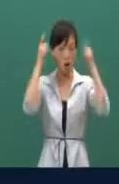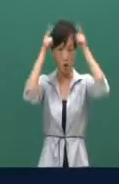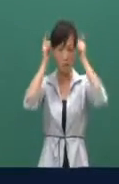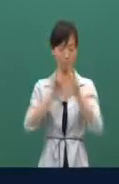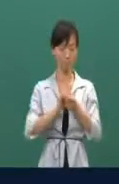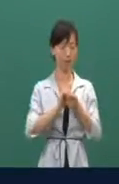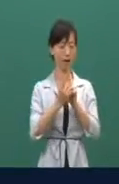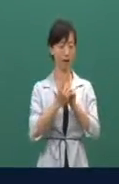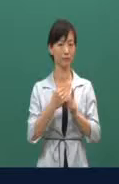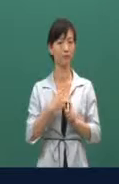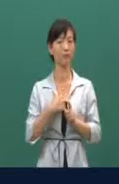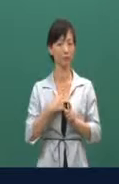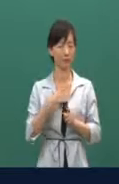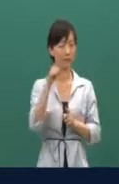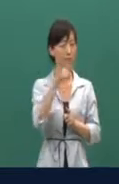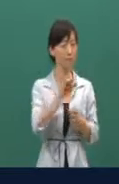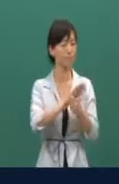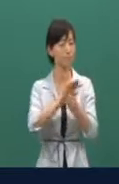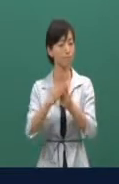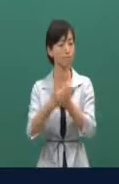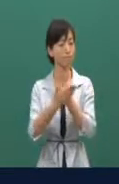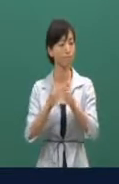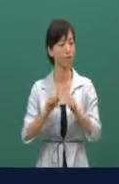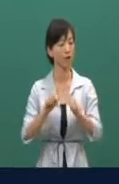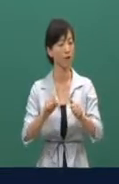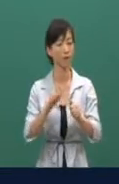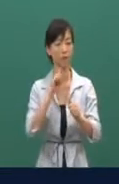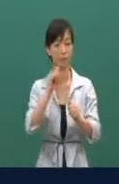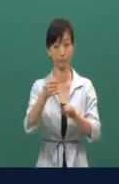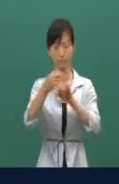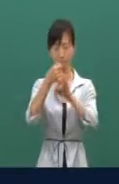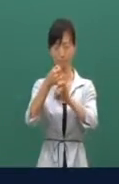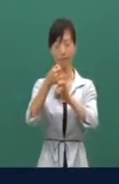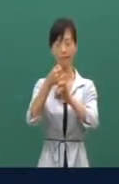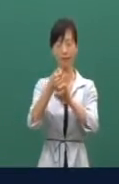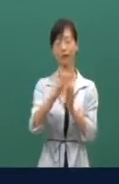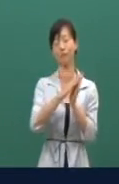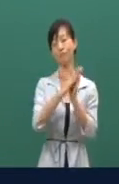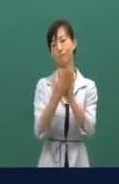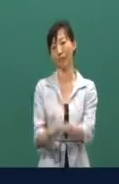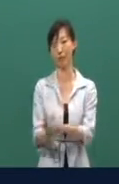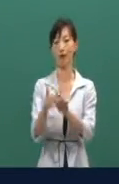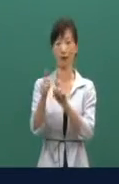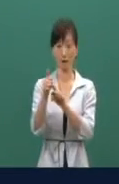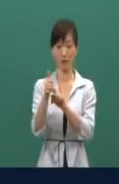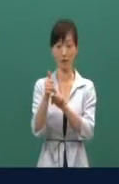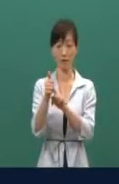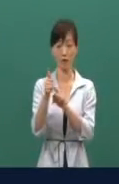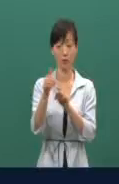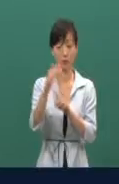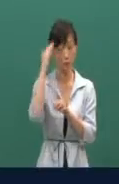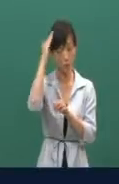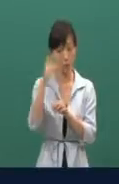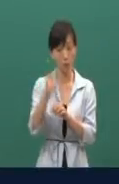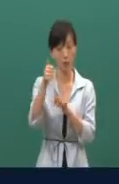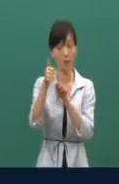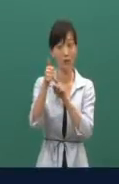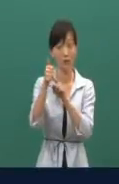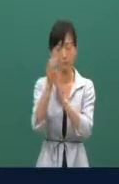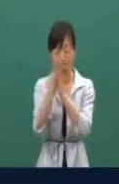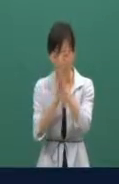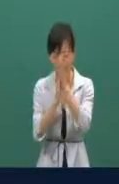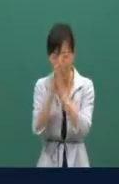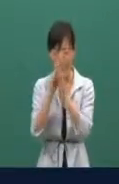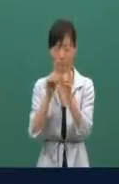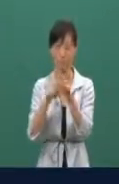自分が青鬼となって人々を守るという誓いを残して亡くなったことから、